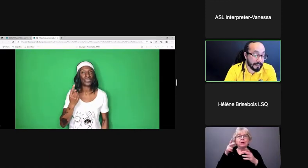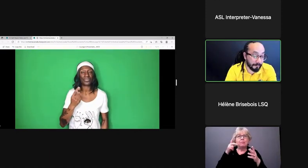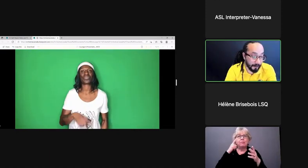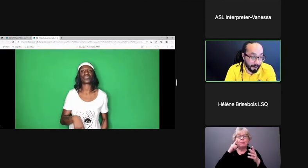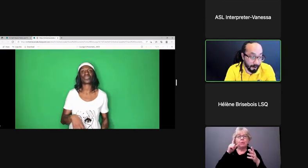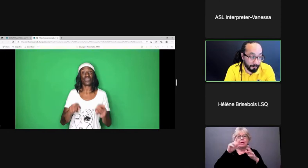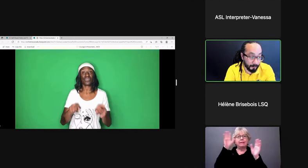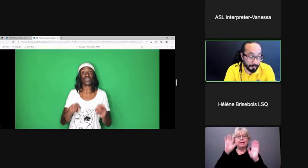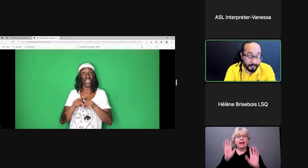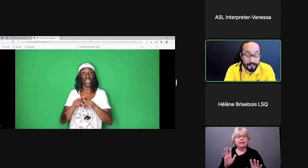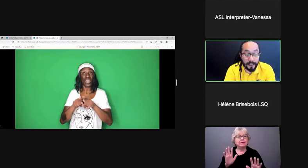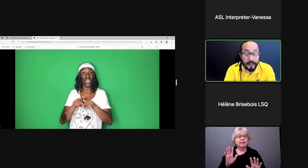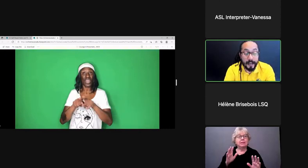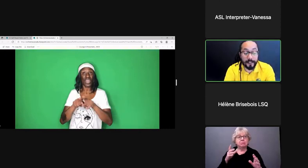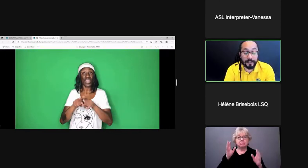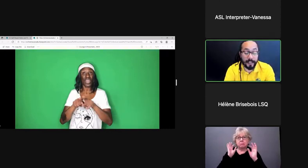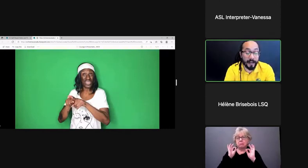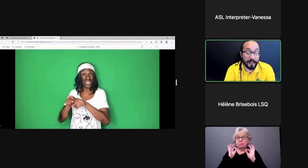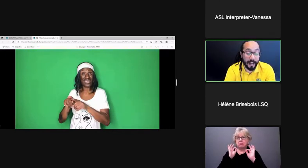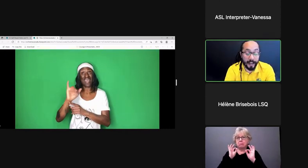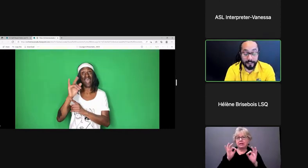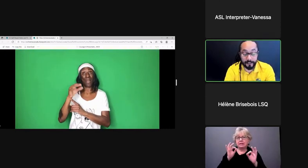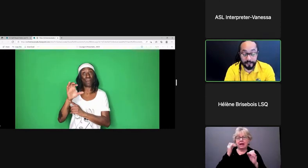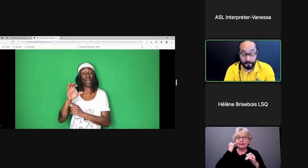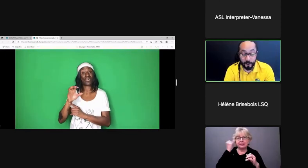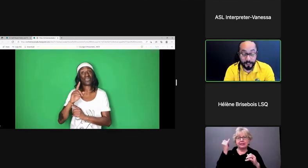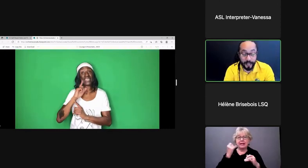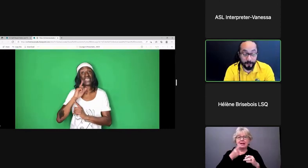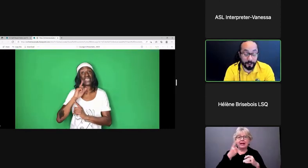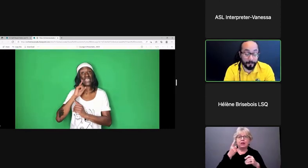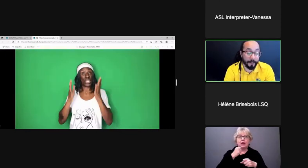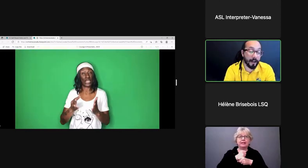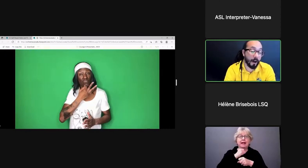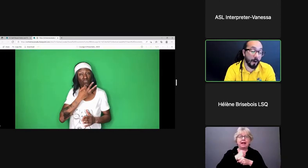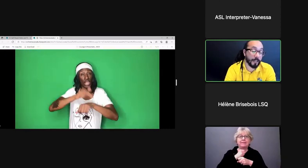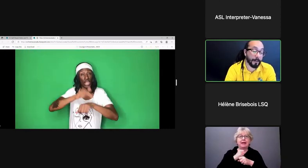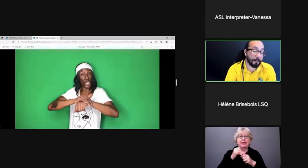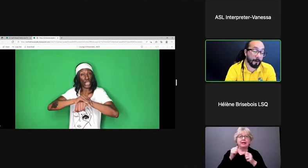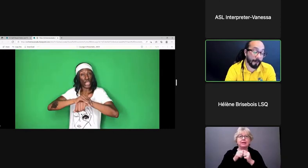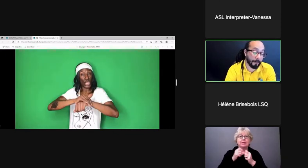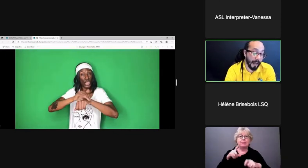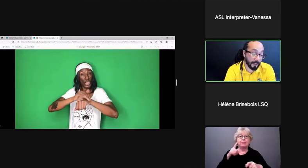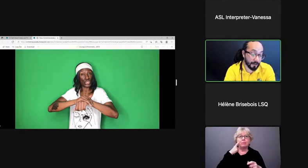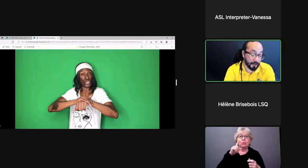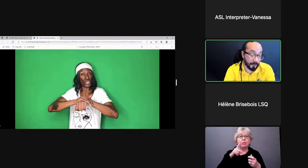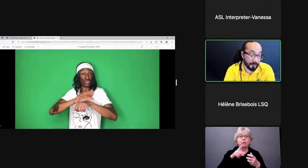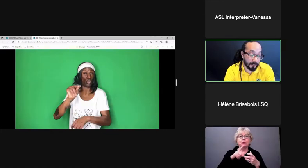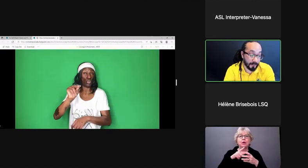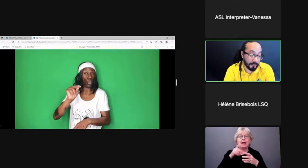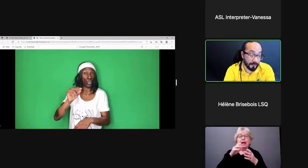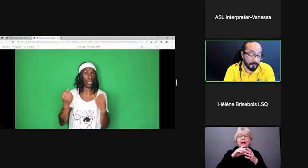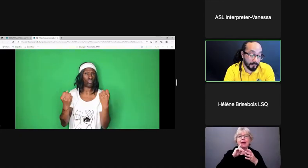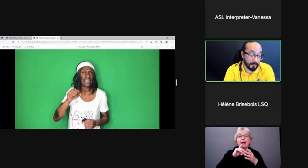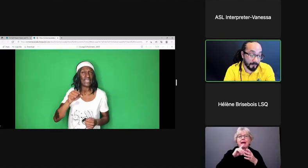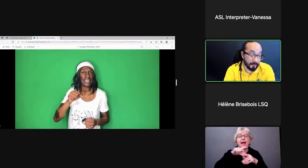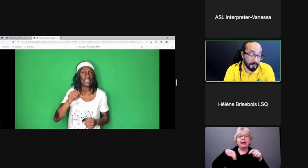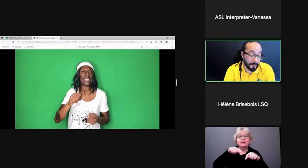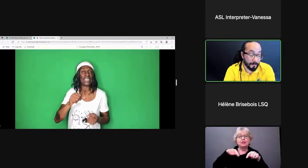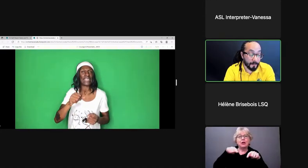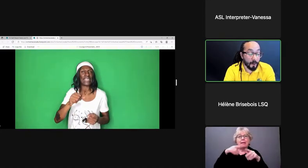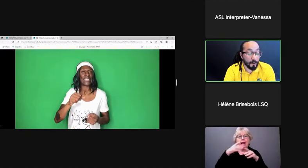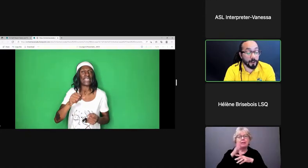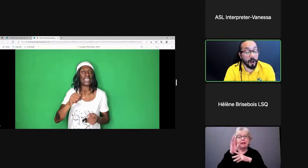être excellent d'avoir quelqu'un qui travaille au niveau de l'édition de l'enregistrement qui connaît bien